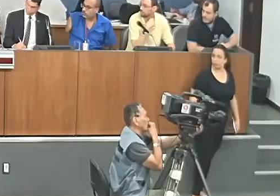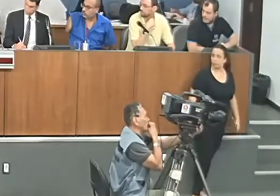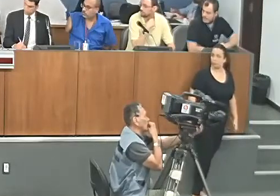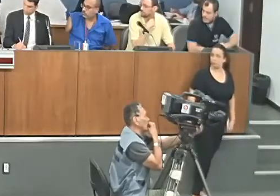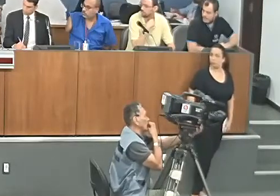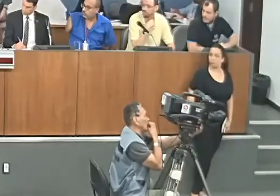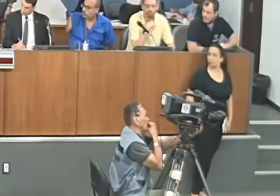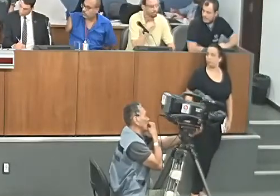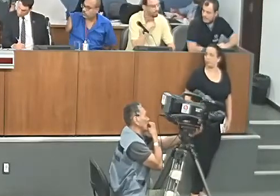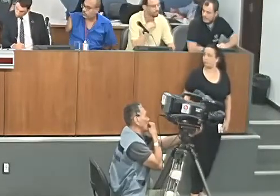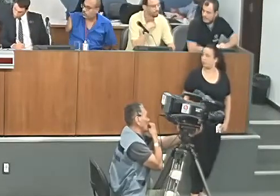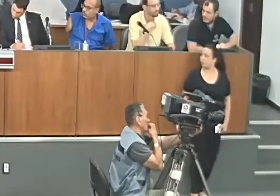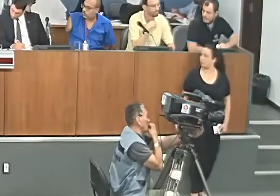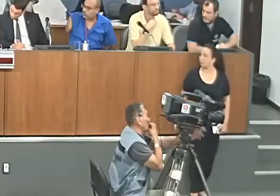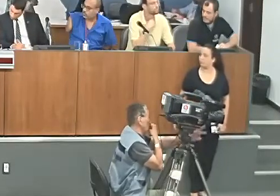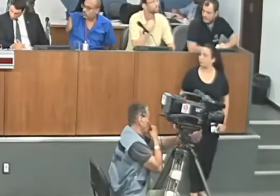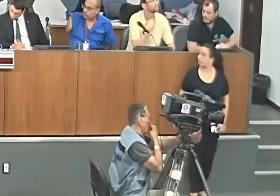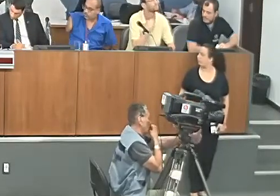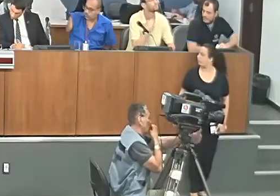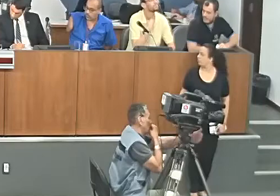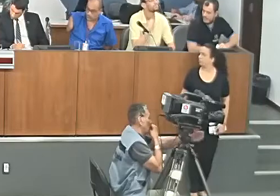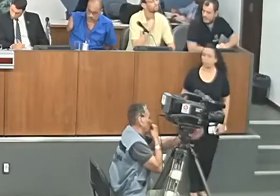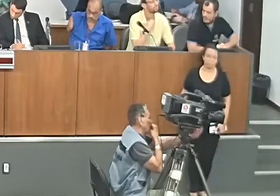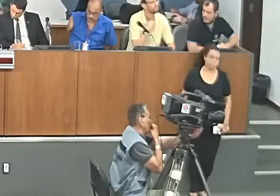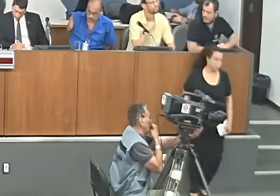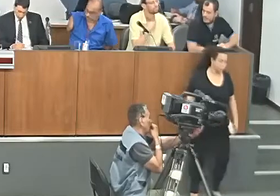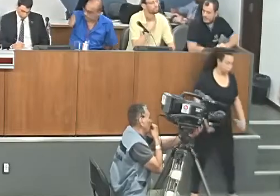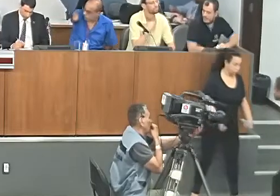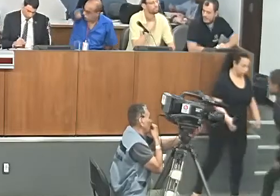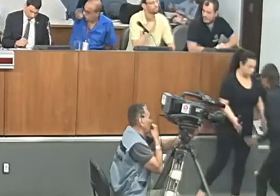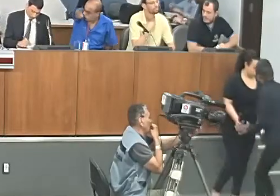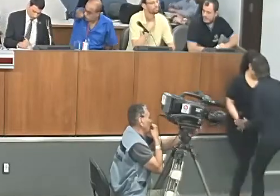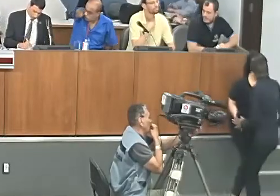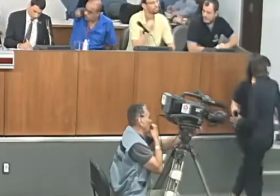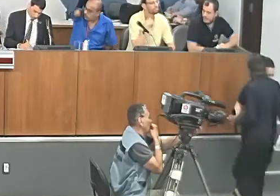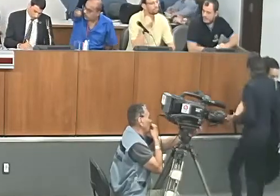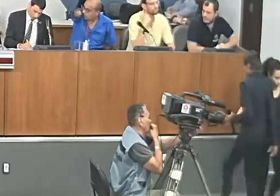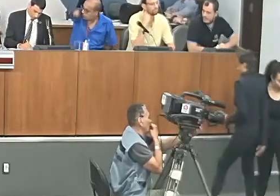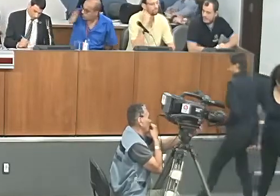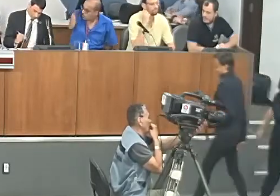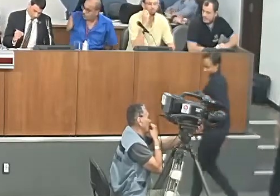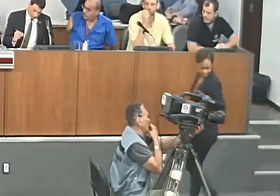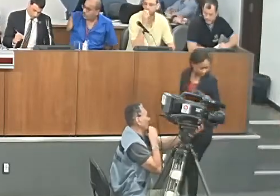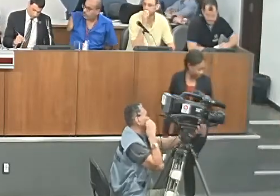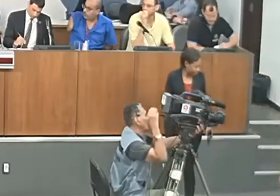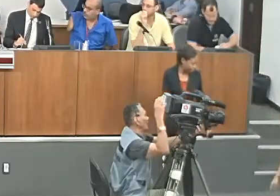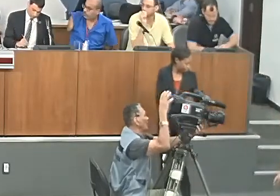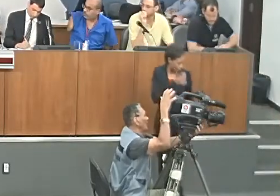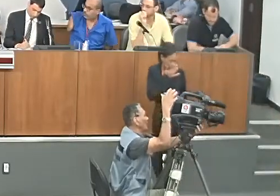além do microfone favor ele faleceu novo favor tá